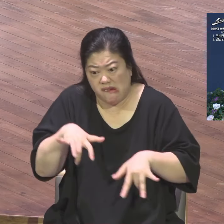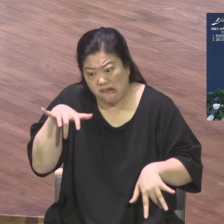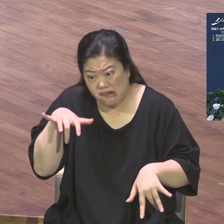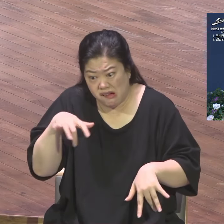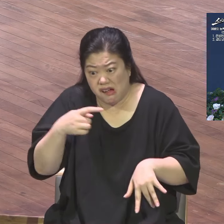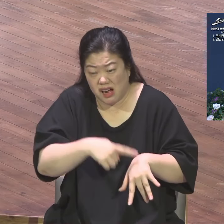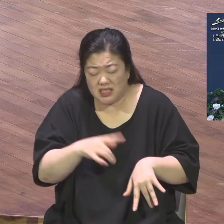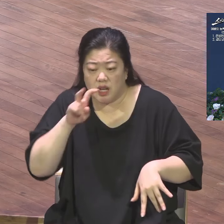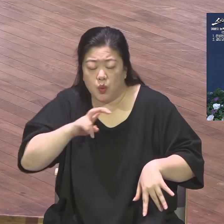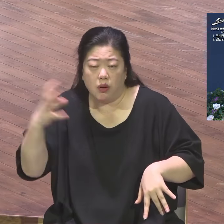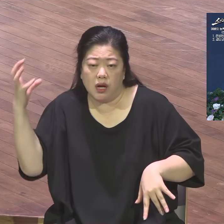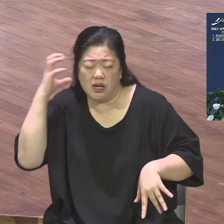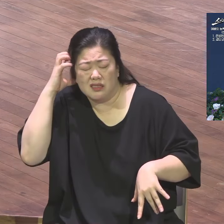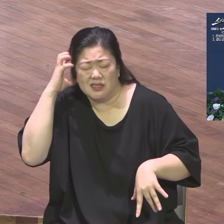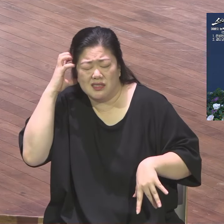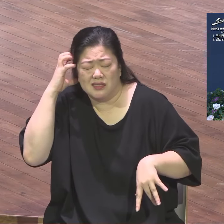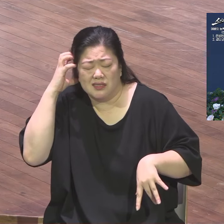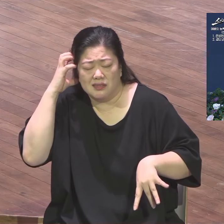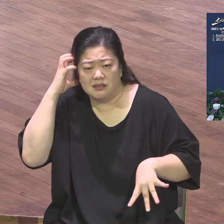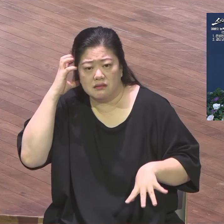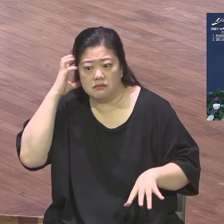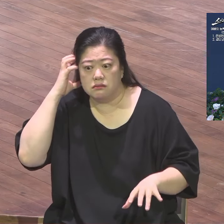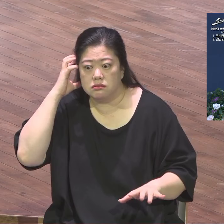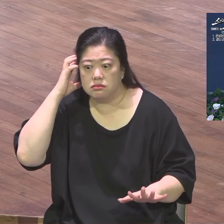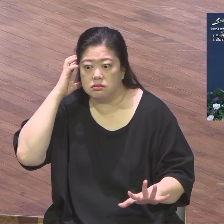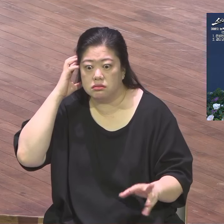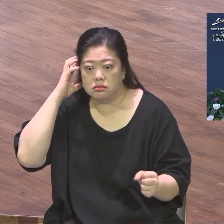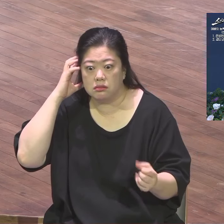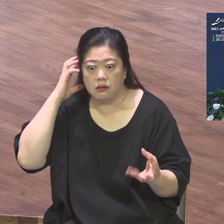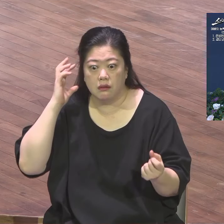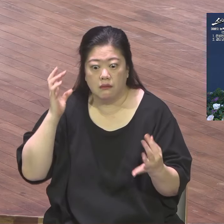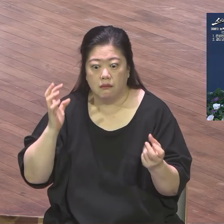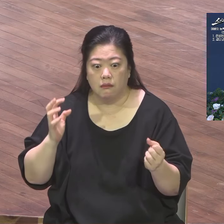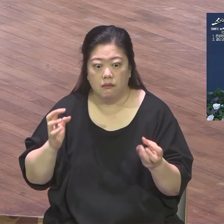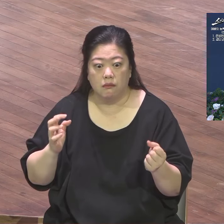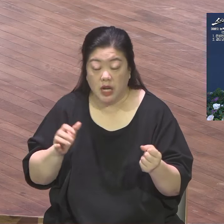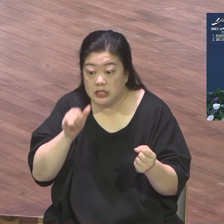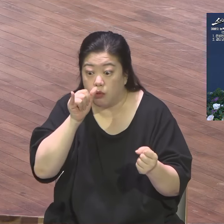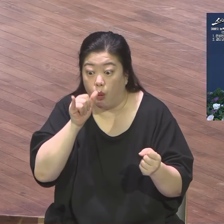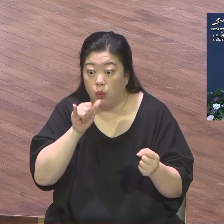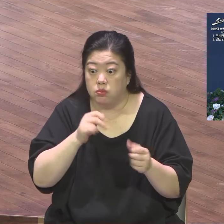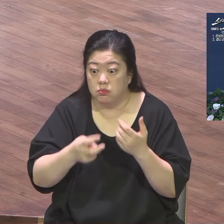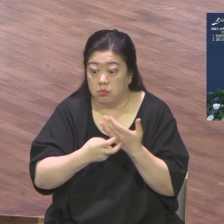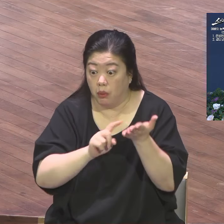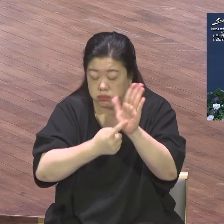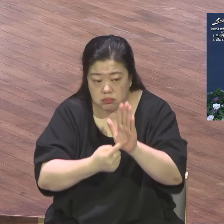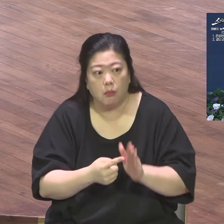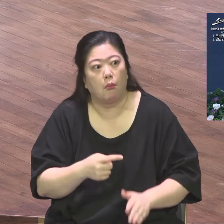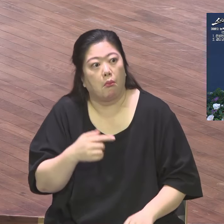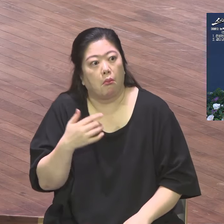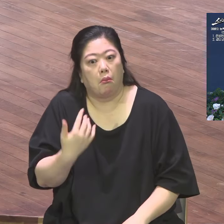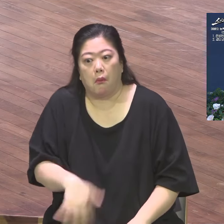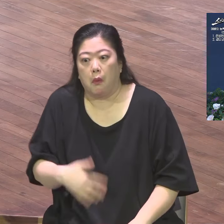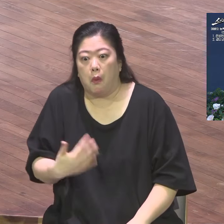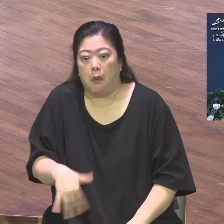통해서 확인된 거예요. 국내에서 신경학적 음악 치료